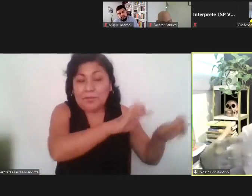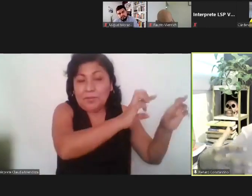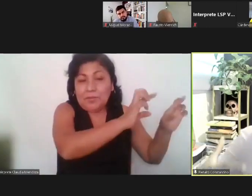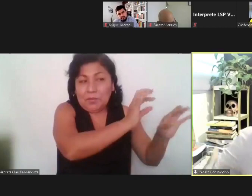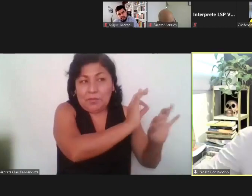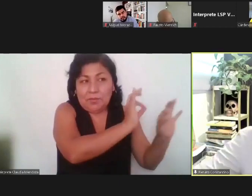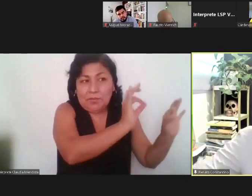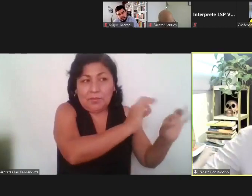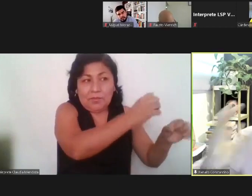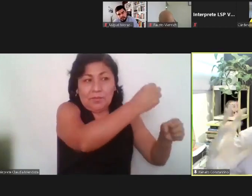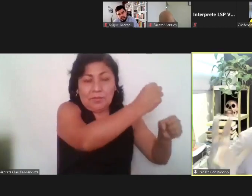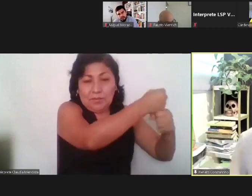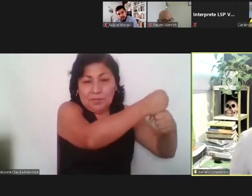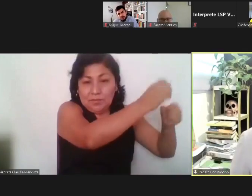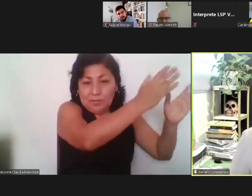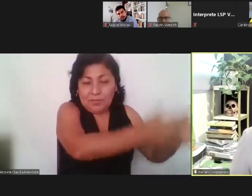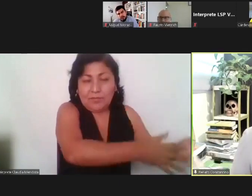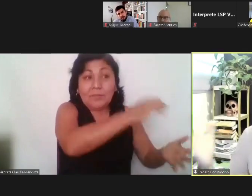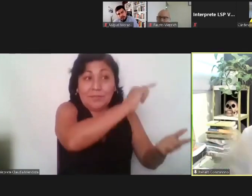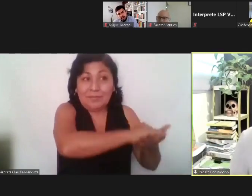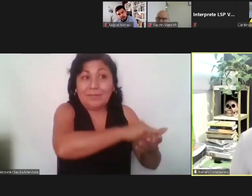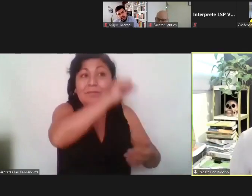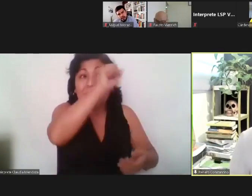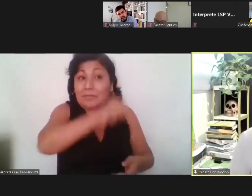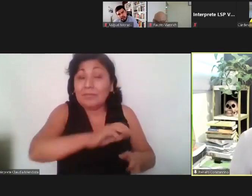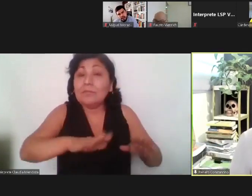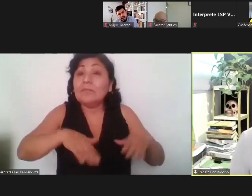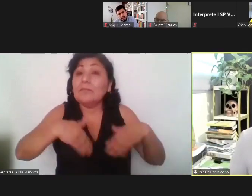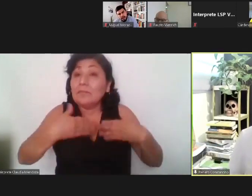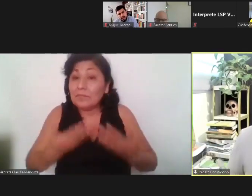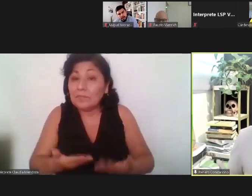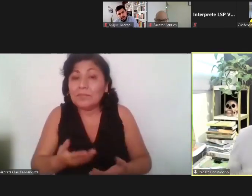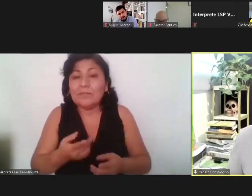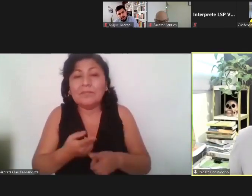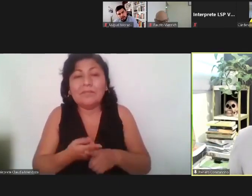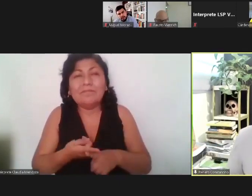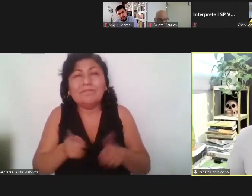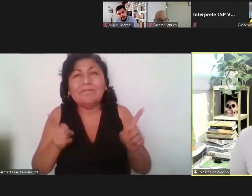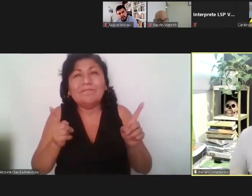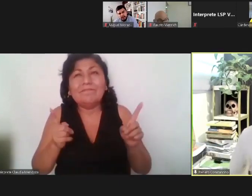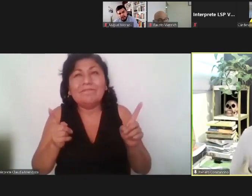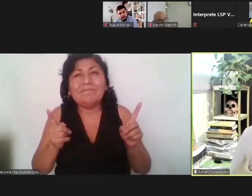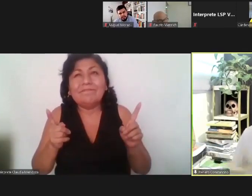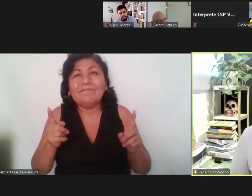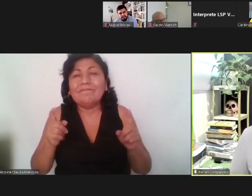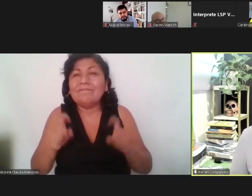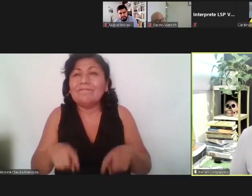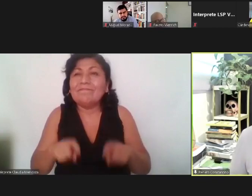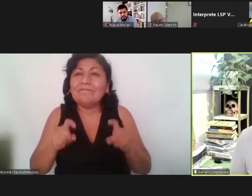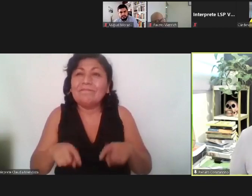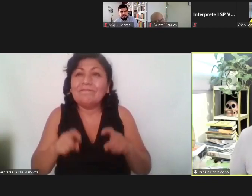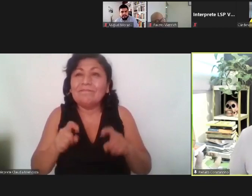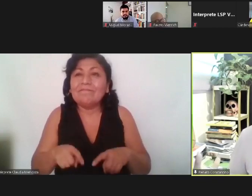una medida que se puede hacer, pero claro, eso requeriría